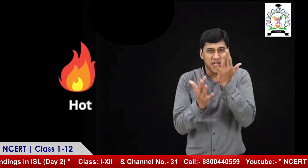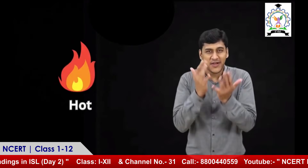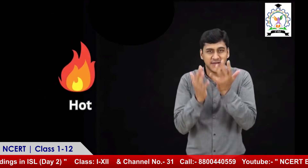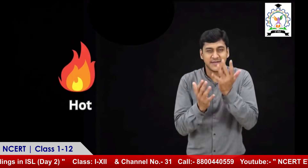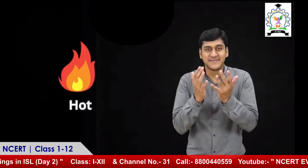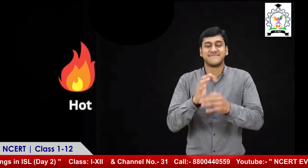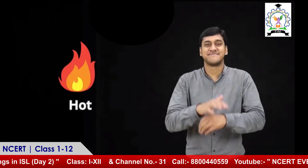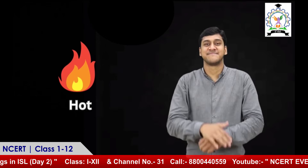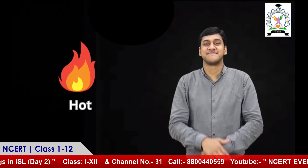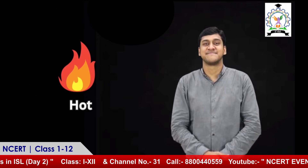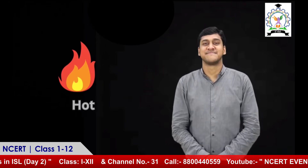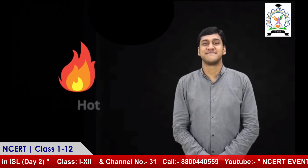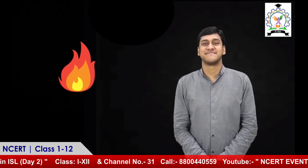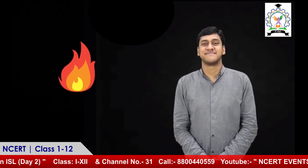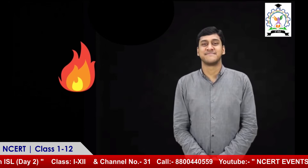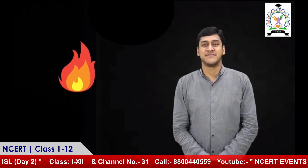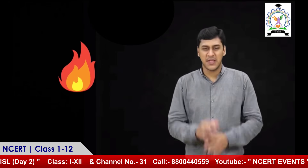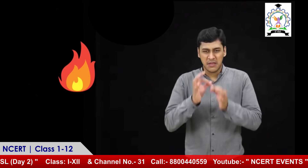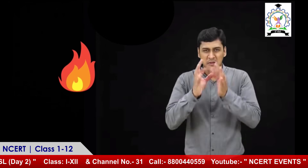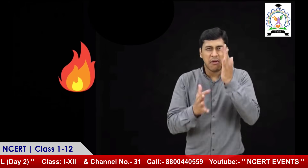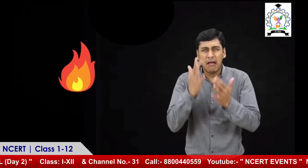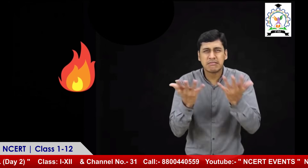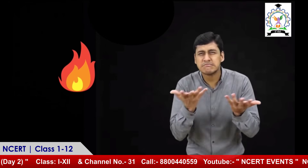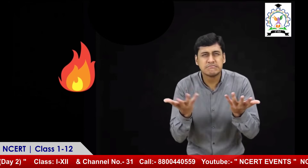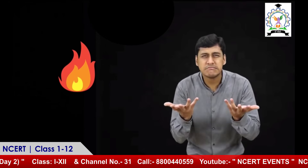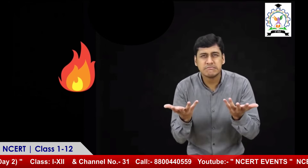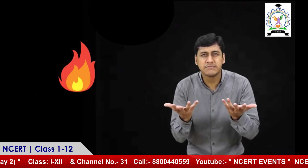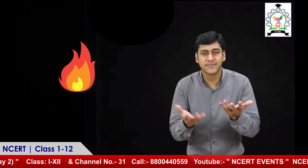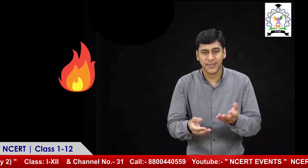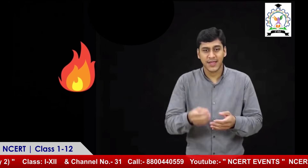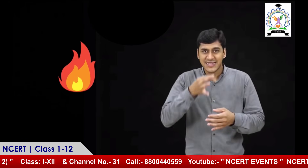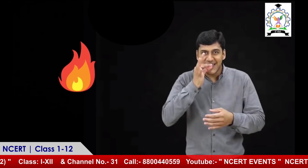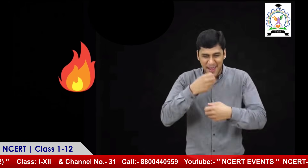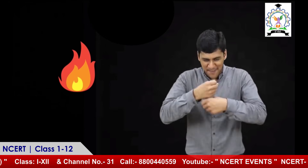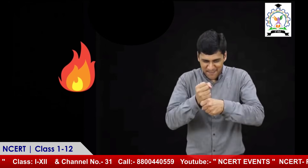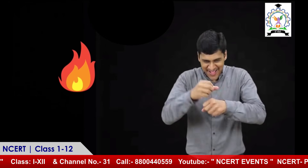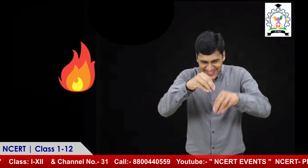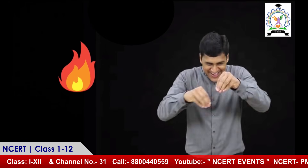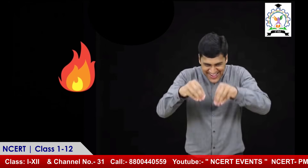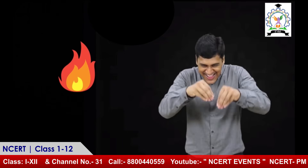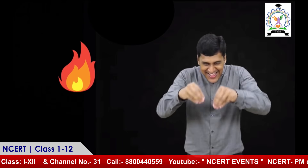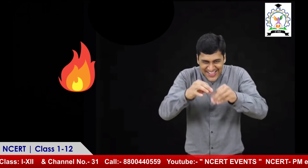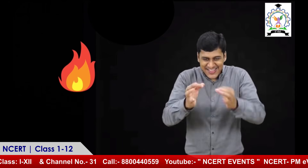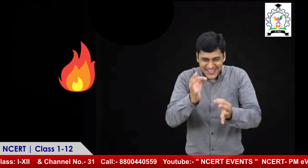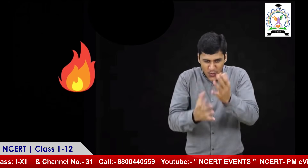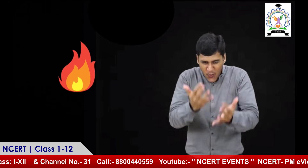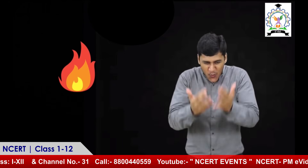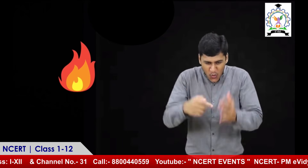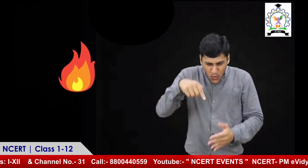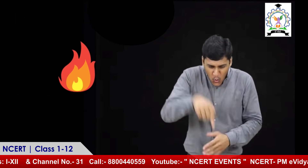गरम। गरम यह संकेत ऐसा इसलिए है क्योंकि जब हम चाय बनाते हैं अगर उसमें